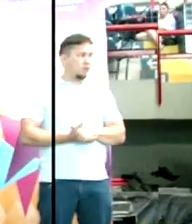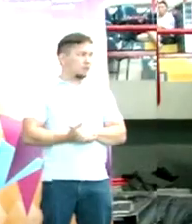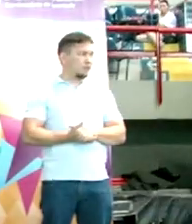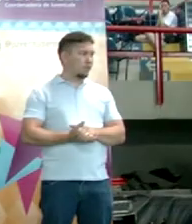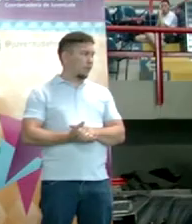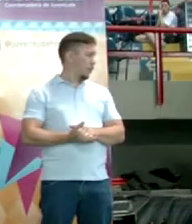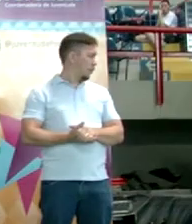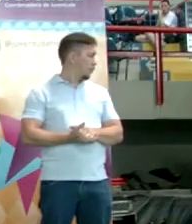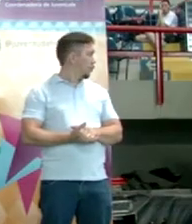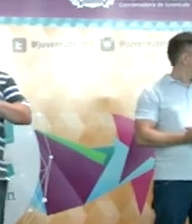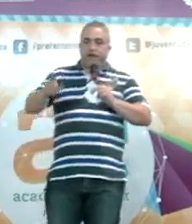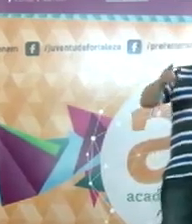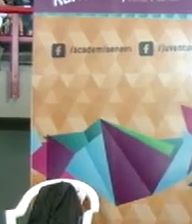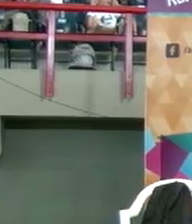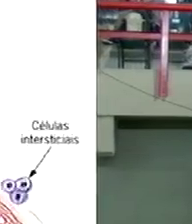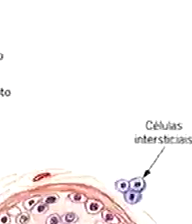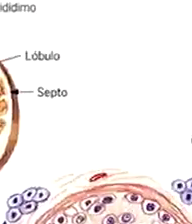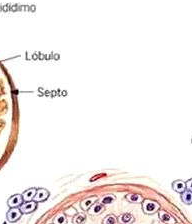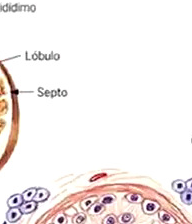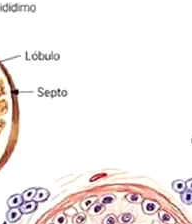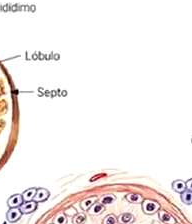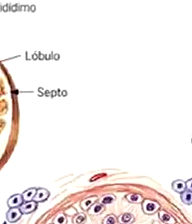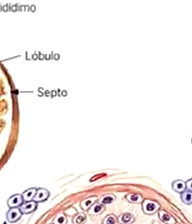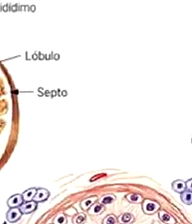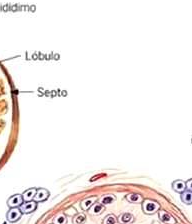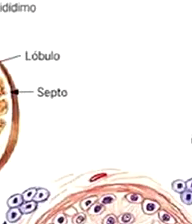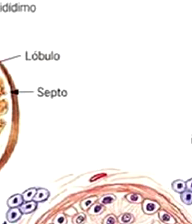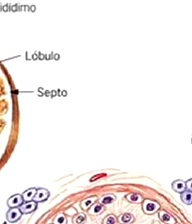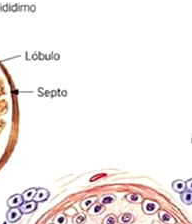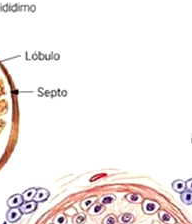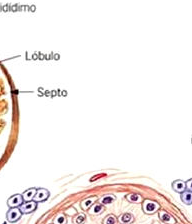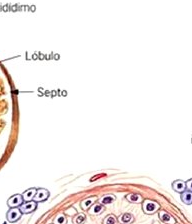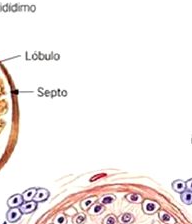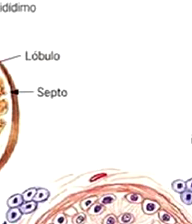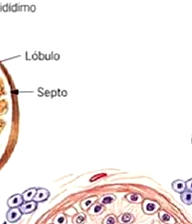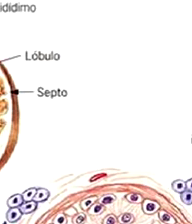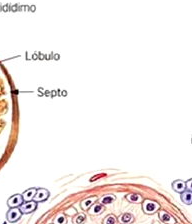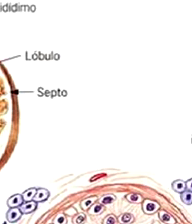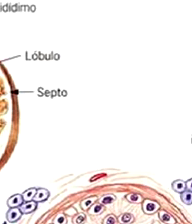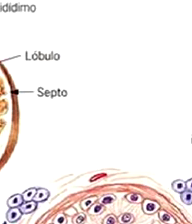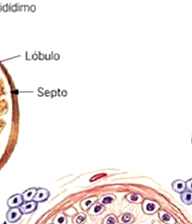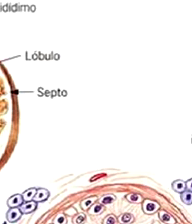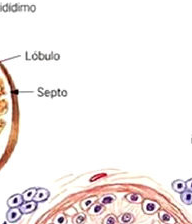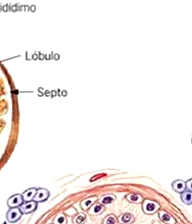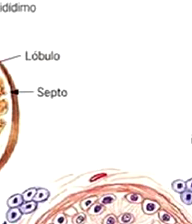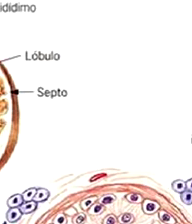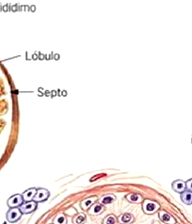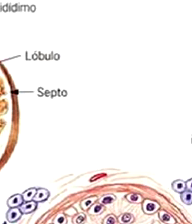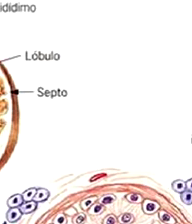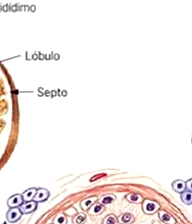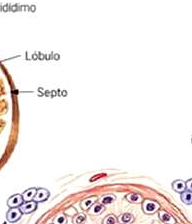bastante. Aqui, pronto. A vasectomia consiste num corte e sutura de